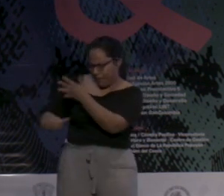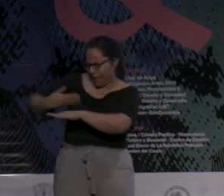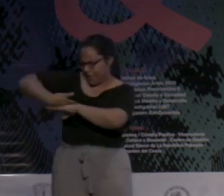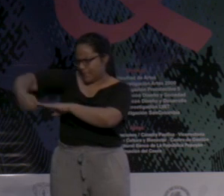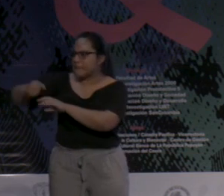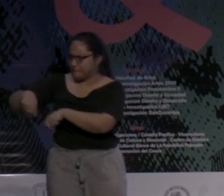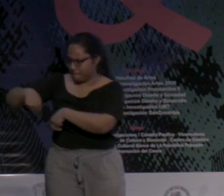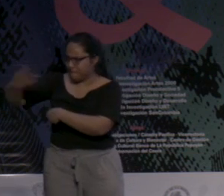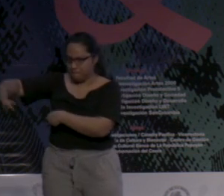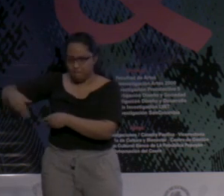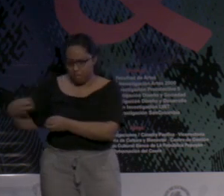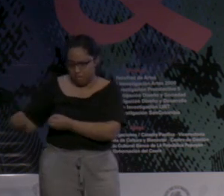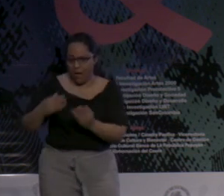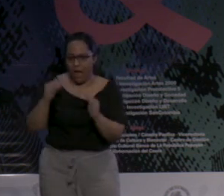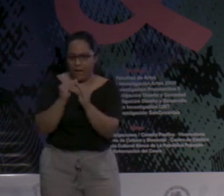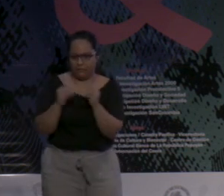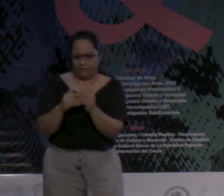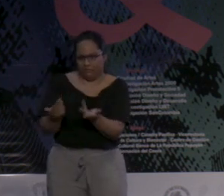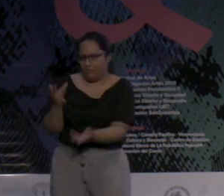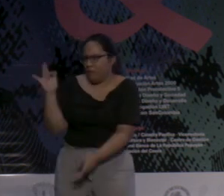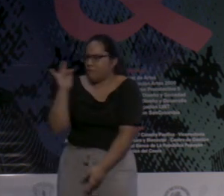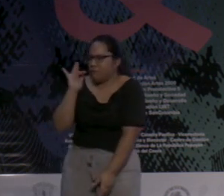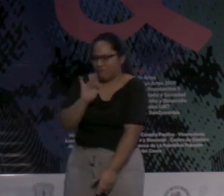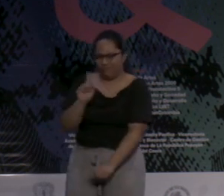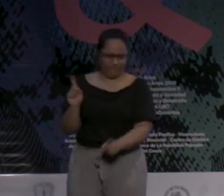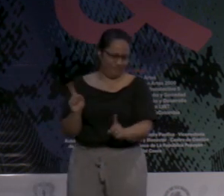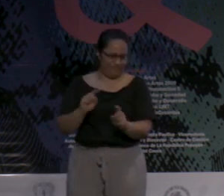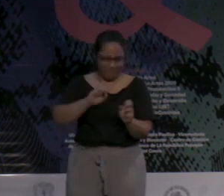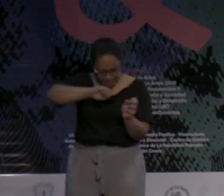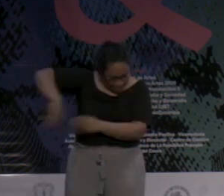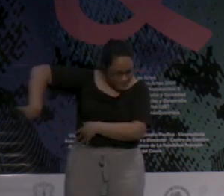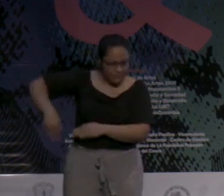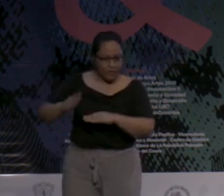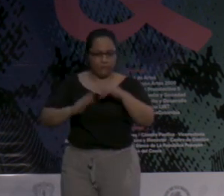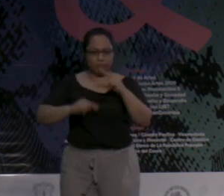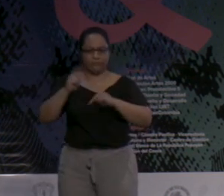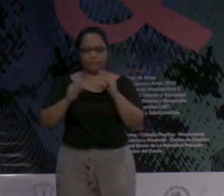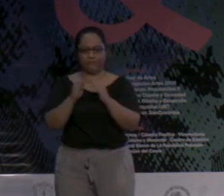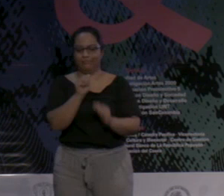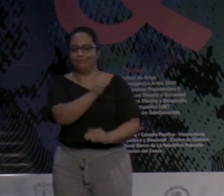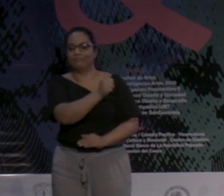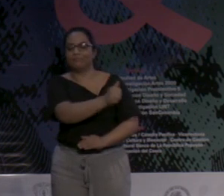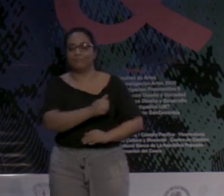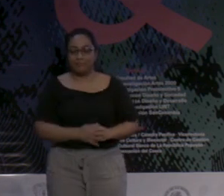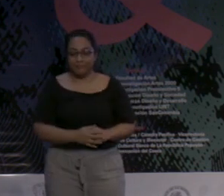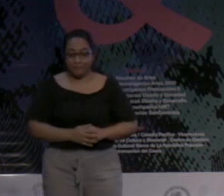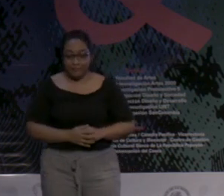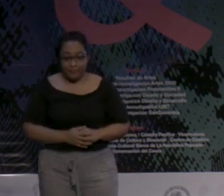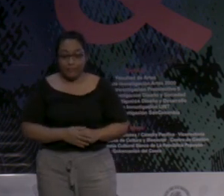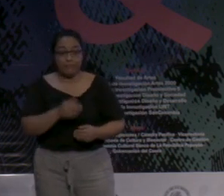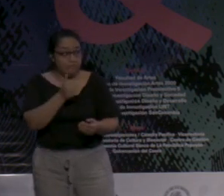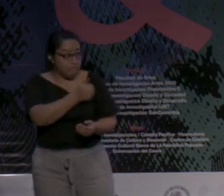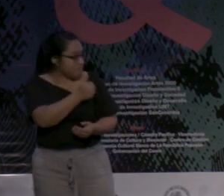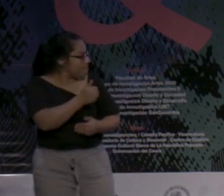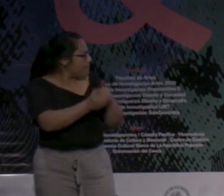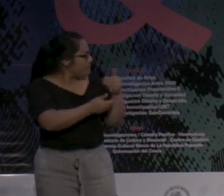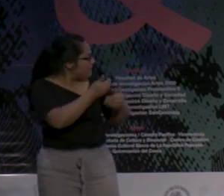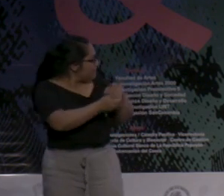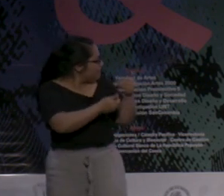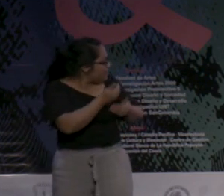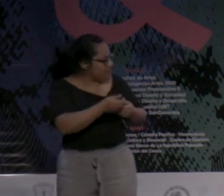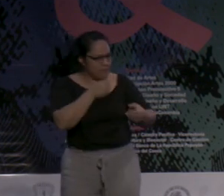su capacidad de ponerse al frente de su vida sin esperar la ayuda ni de un esposo que no existe, ni de un